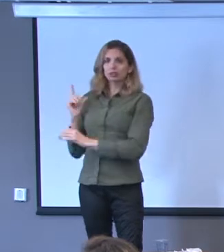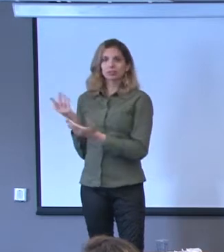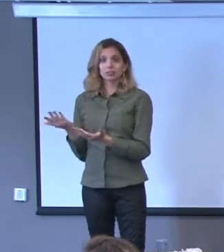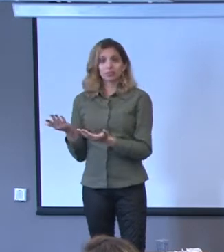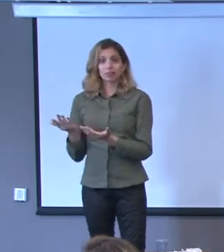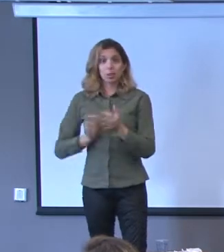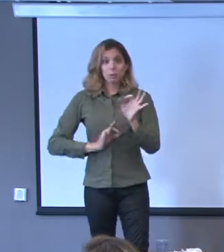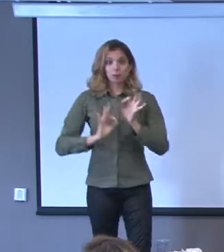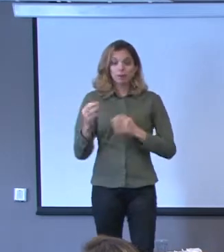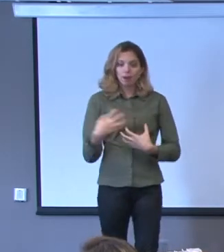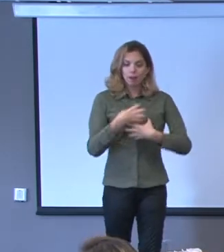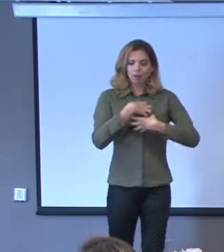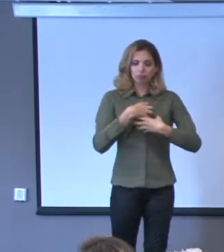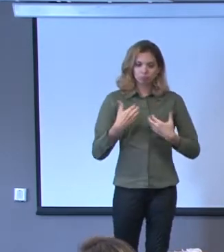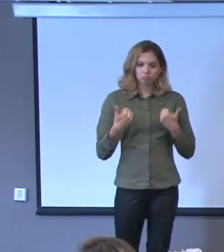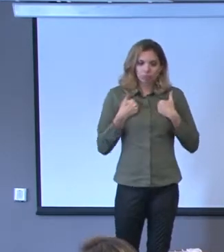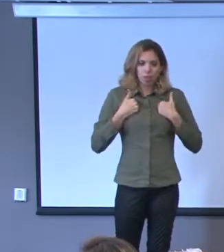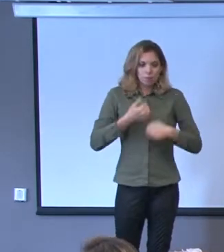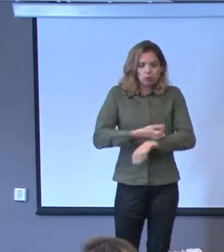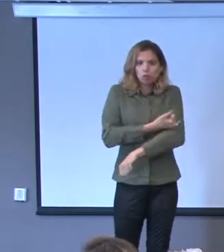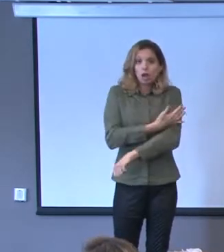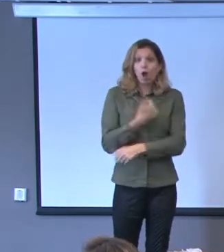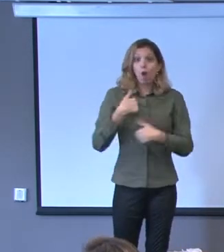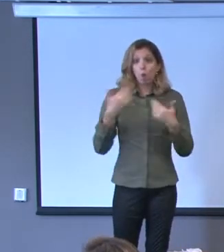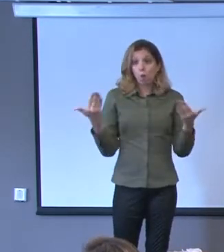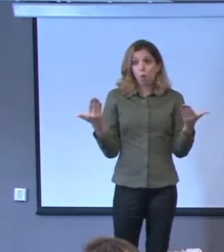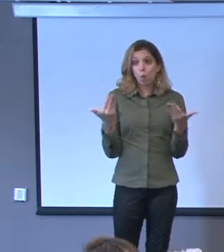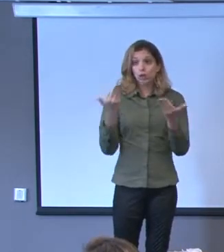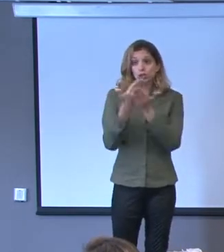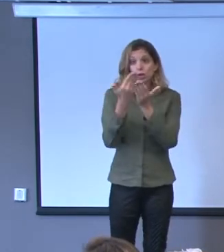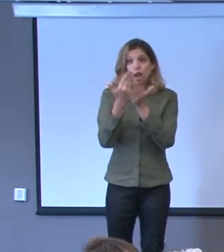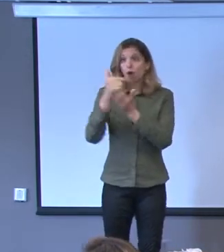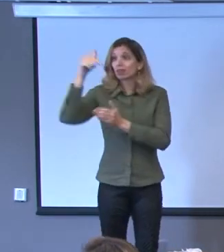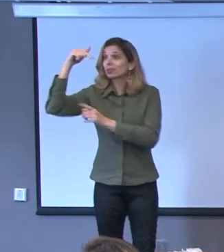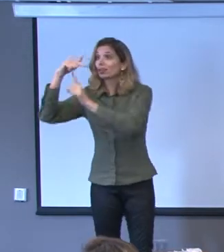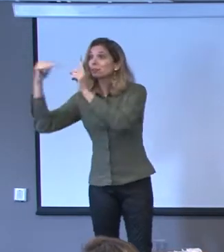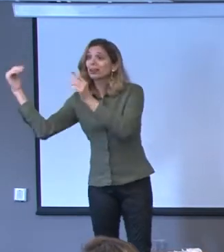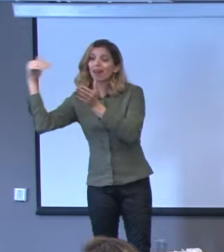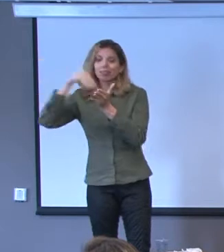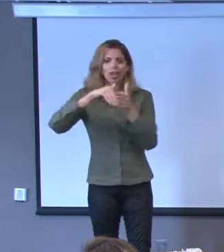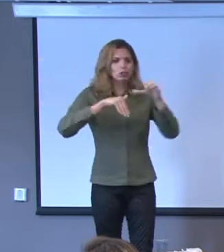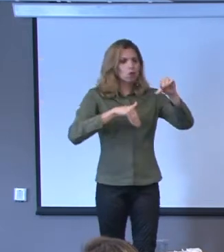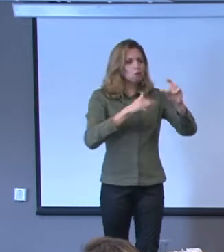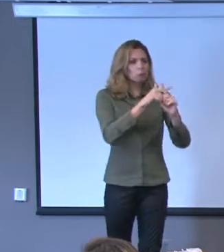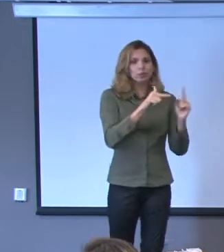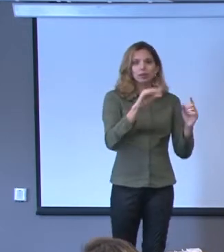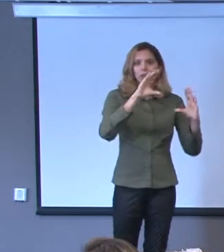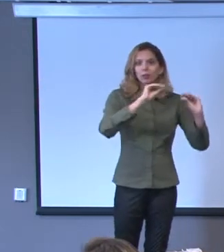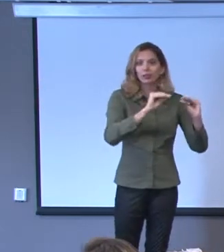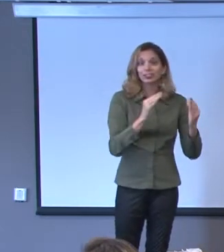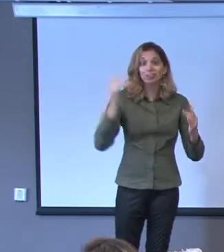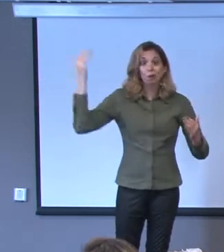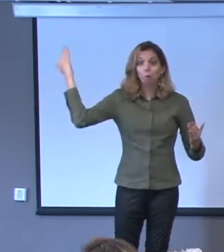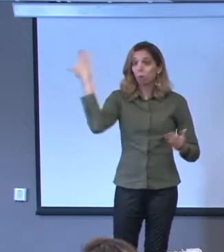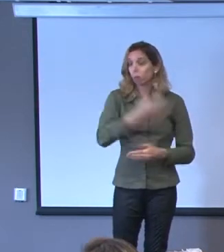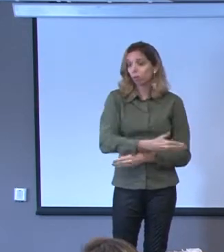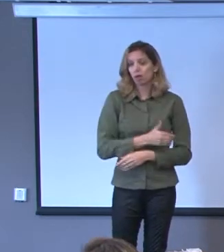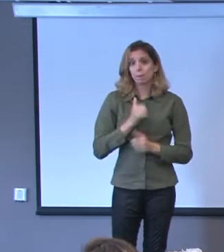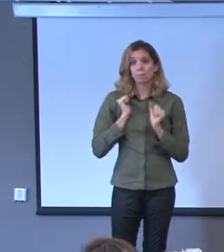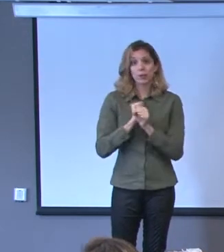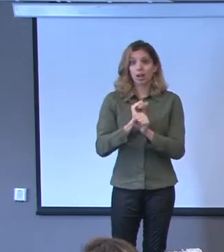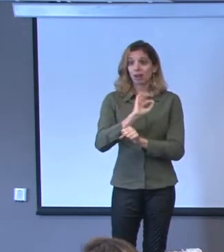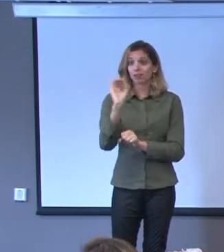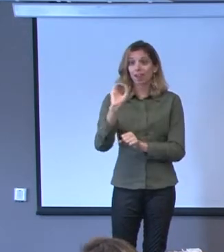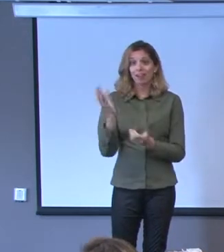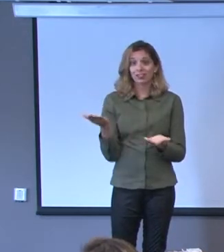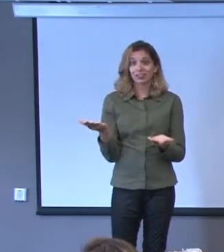para se preparar, eu hoje dou aula das 7h30 da manhã às 9h30 da noite, sem parar. Eu